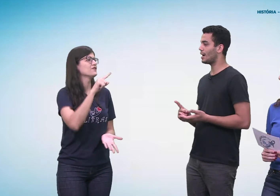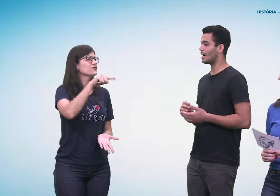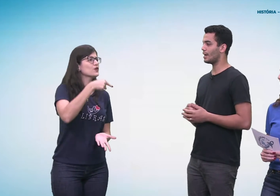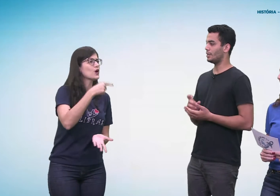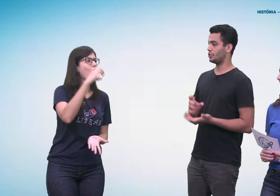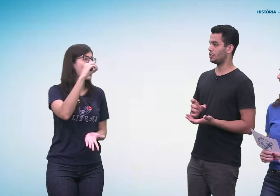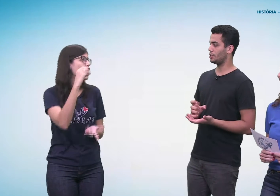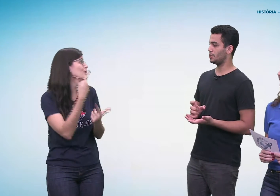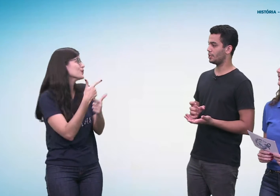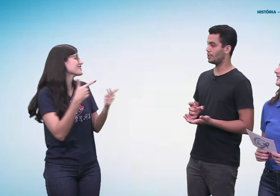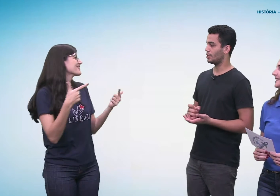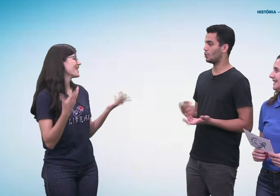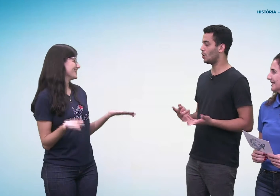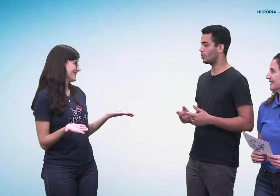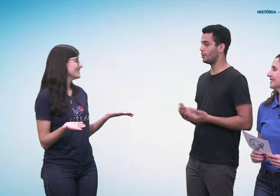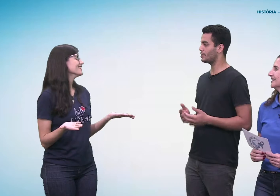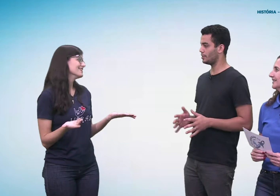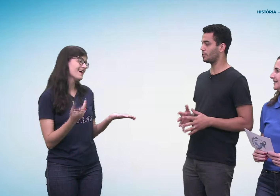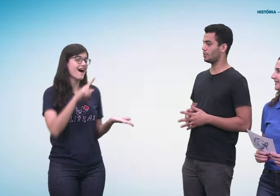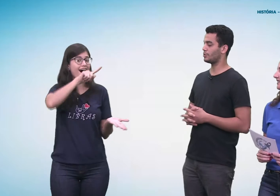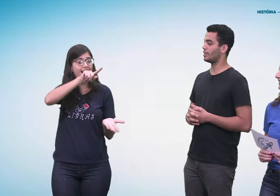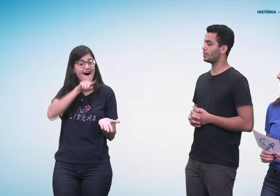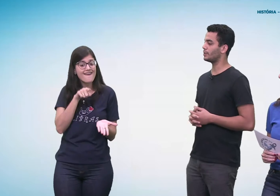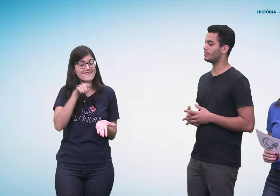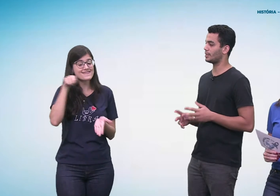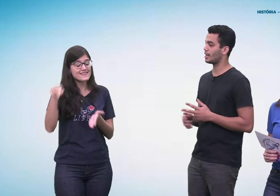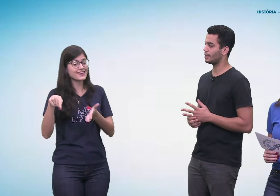da, de, nó, não existe isso na língua de sinais.